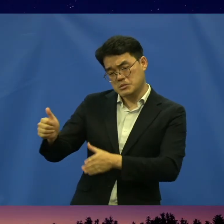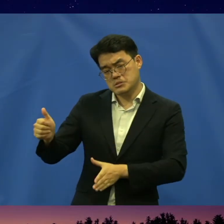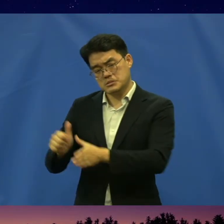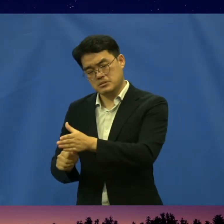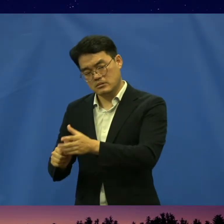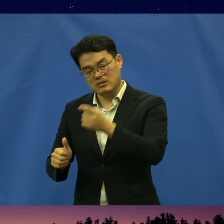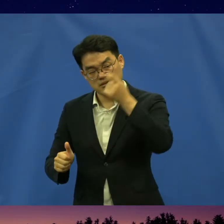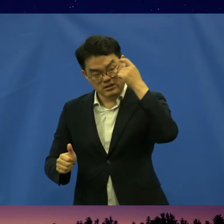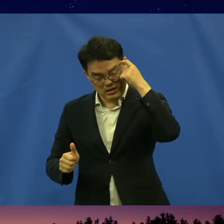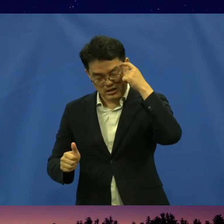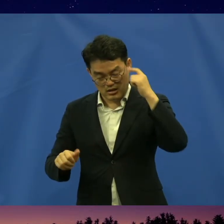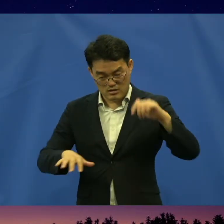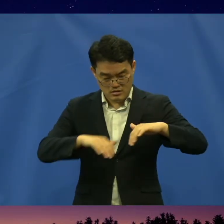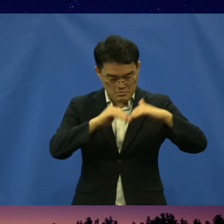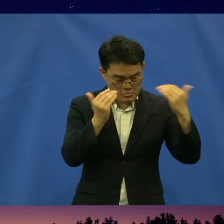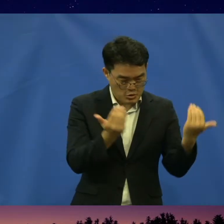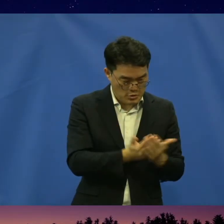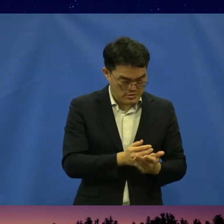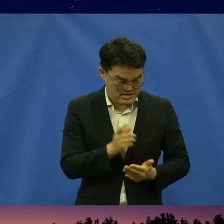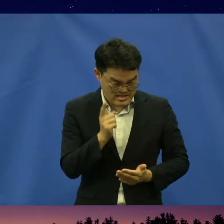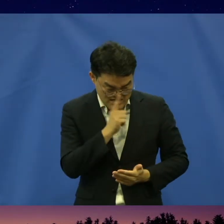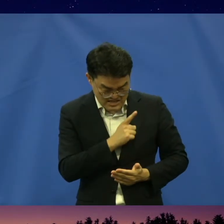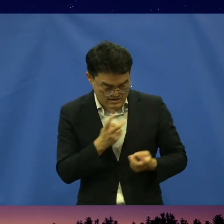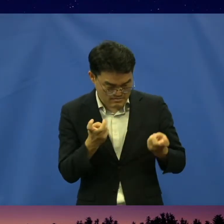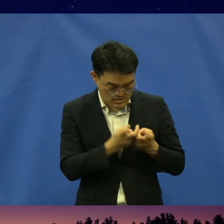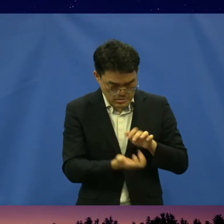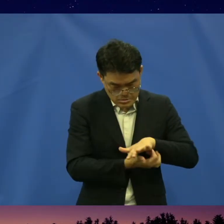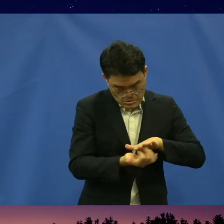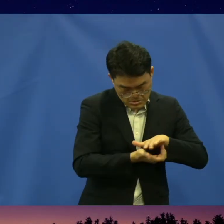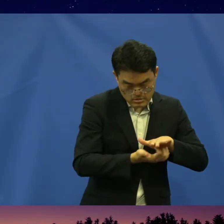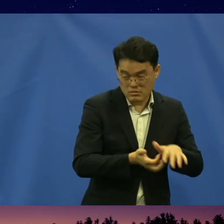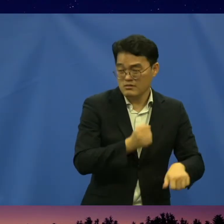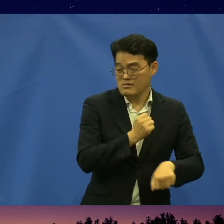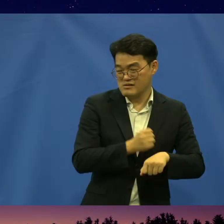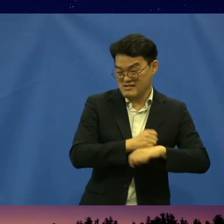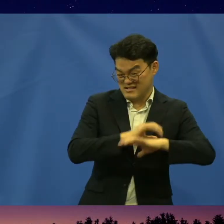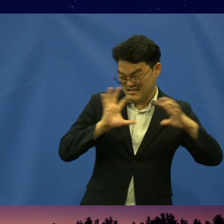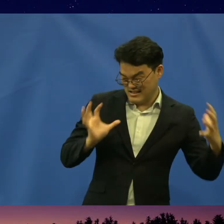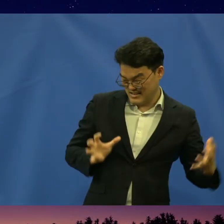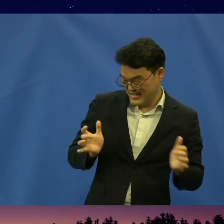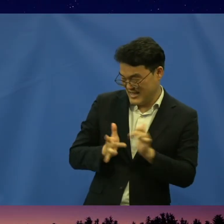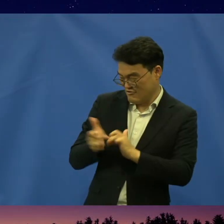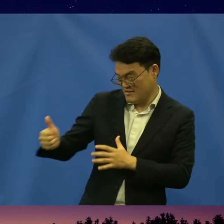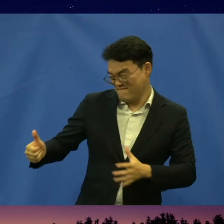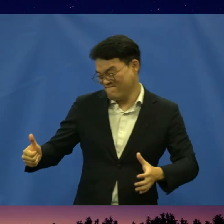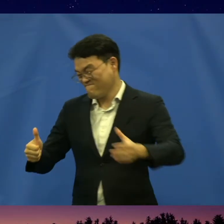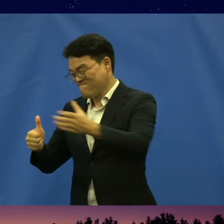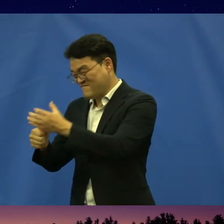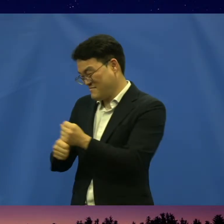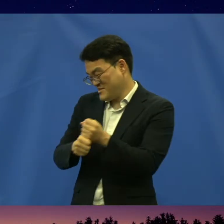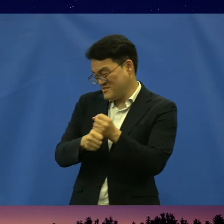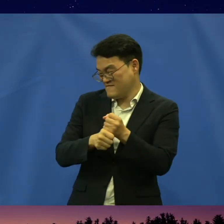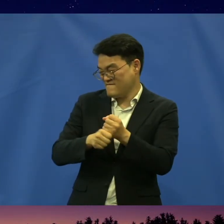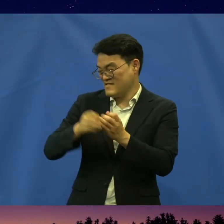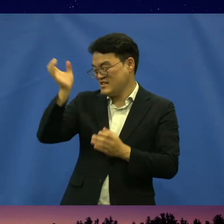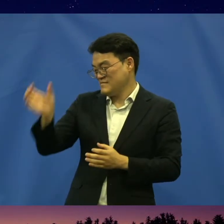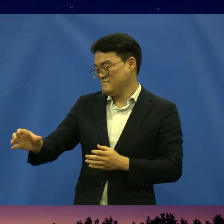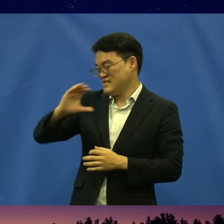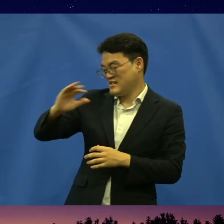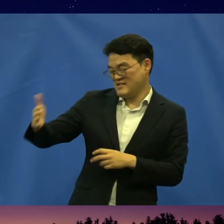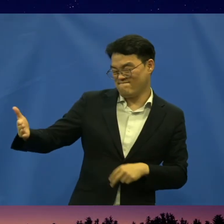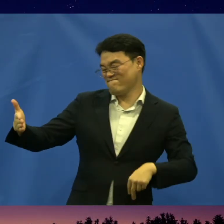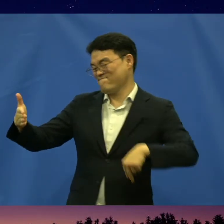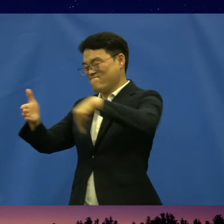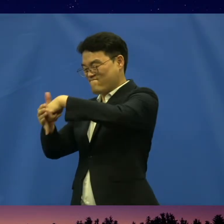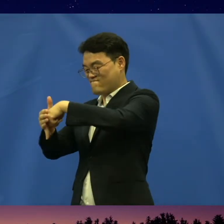모든 악을 다 동원하고 예수님을 십자가에 매달기까지 모든 것을 다 마침내 죽였죠. 그 십자가는 어떻게